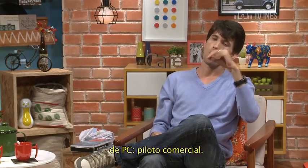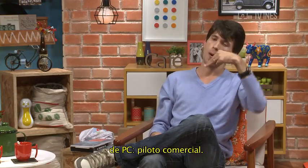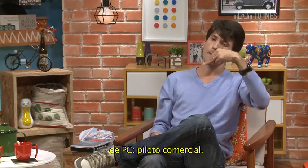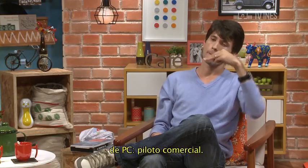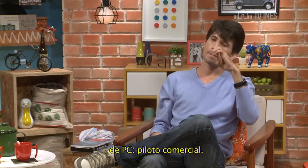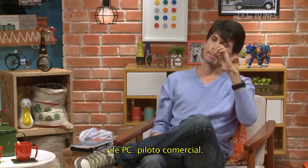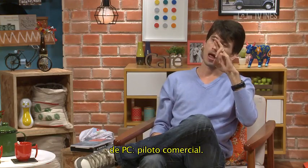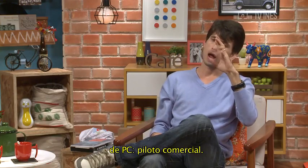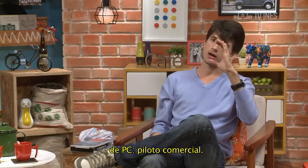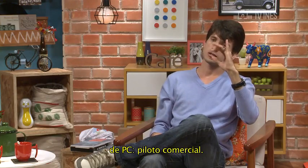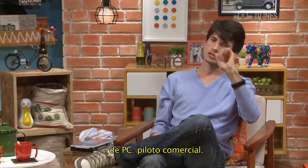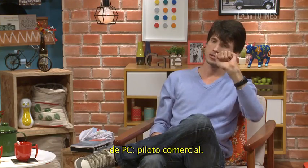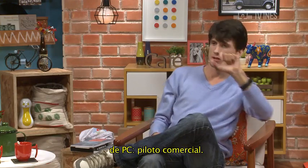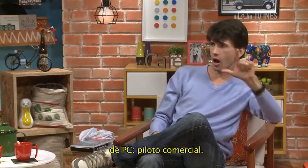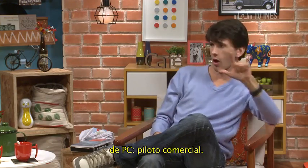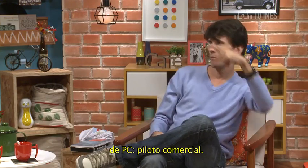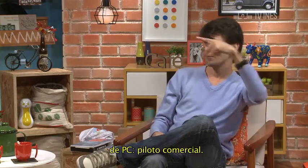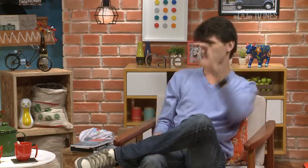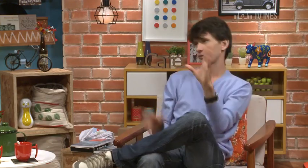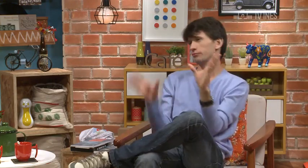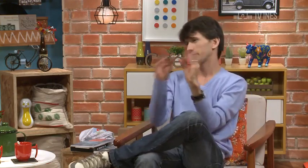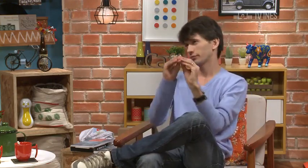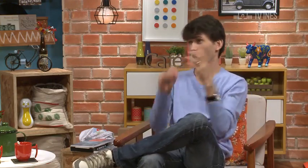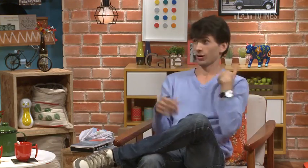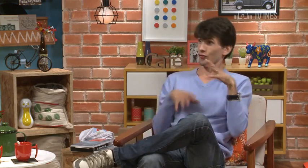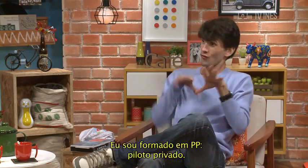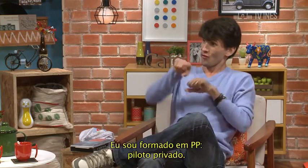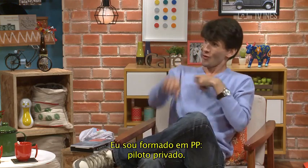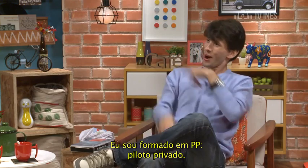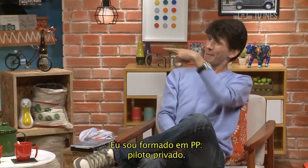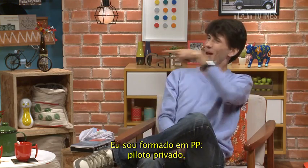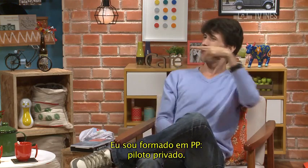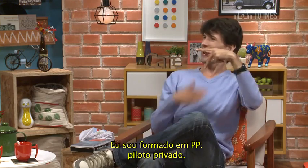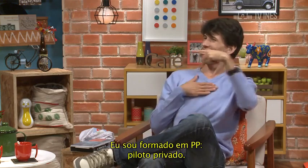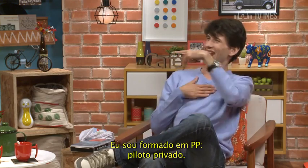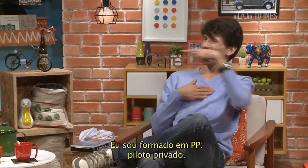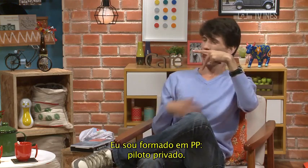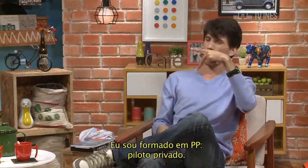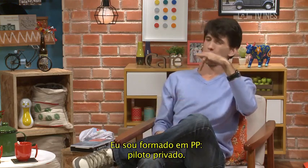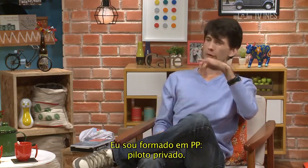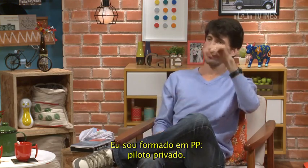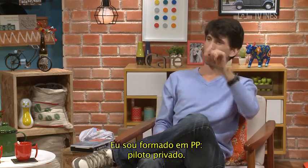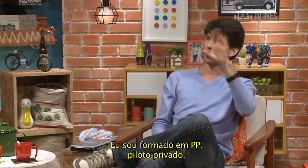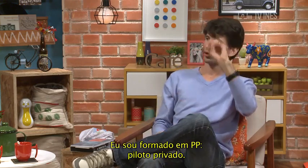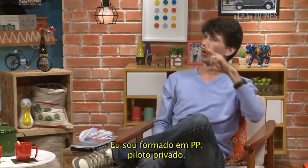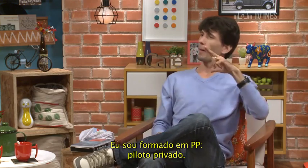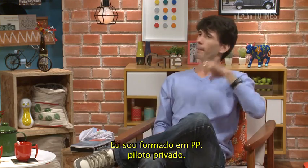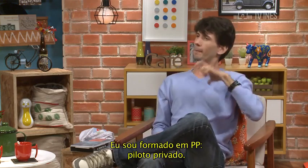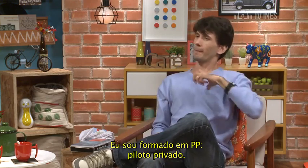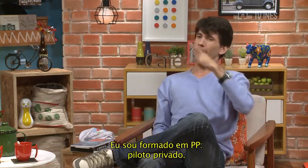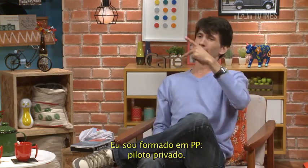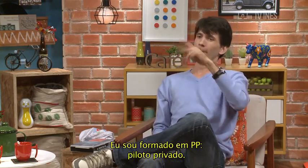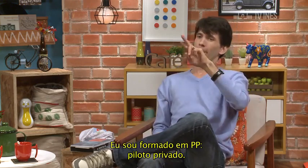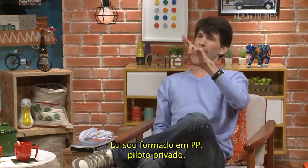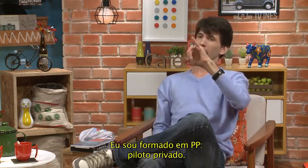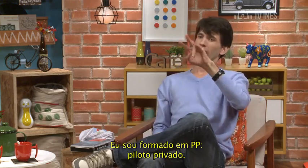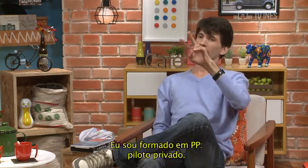o piloto comercial eu sou formado em pp o piloto